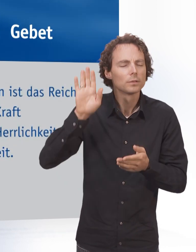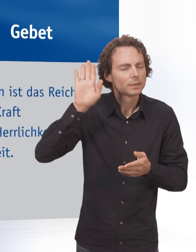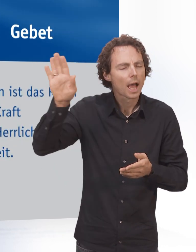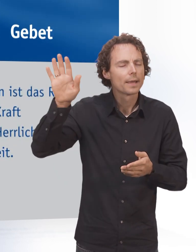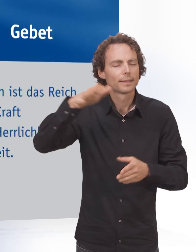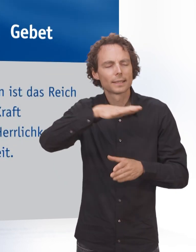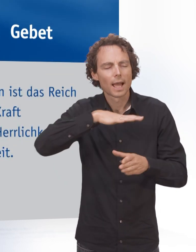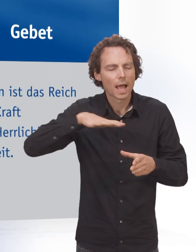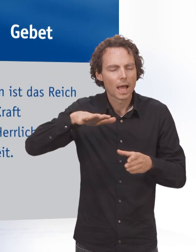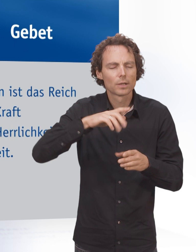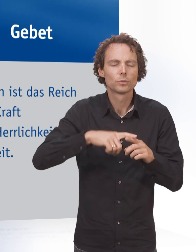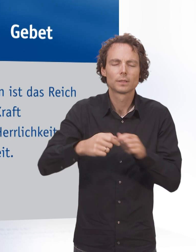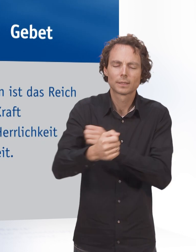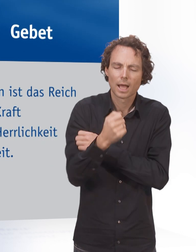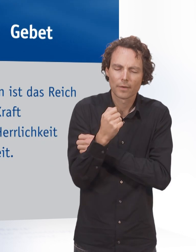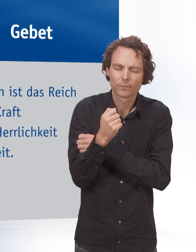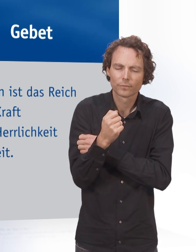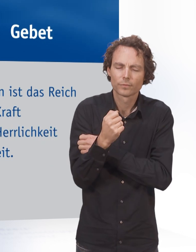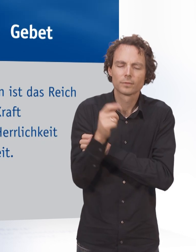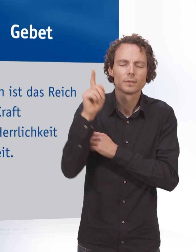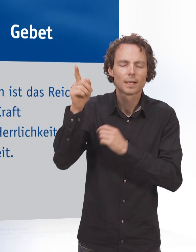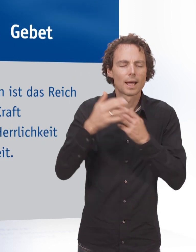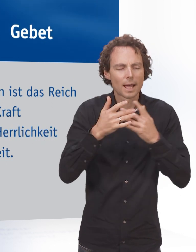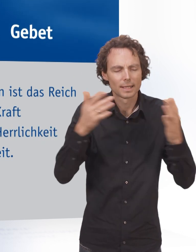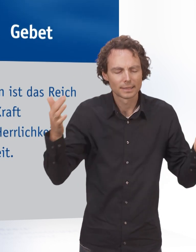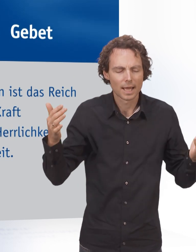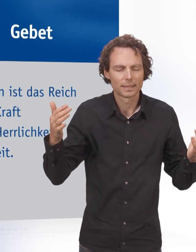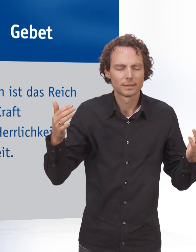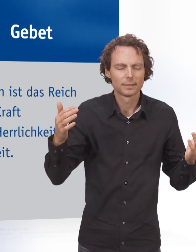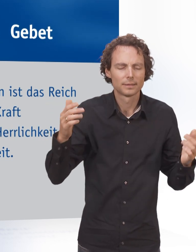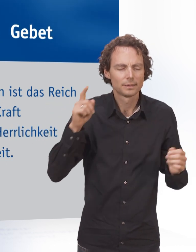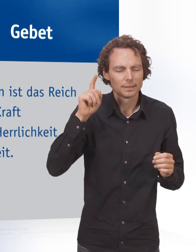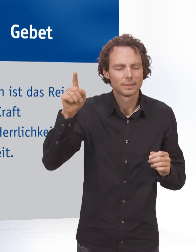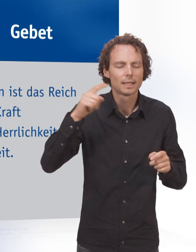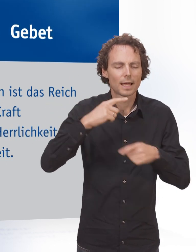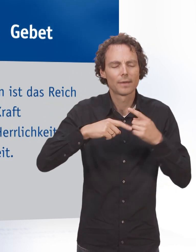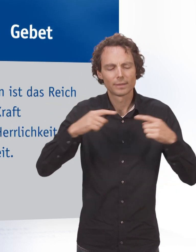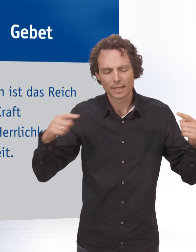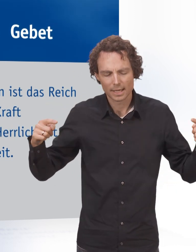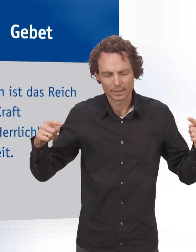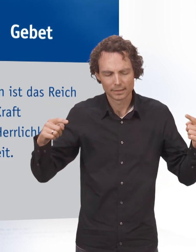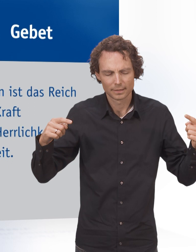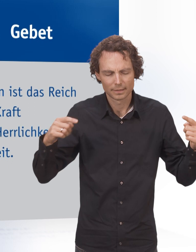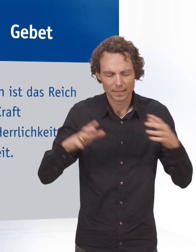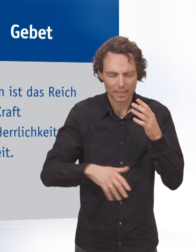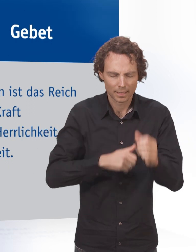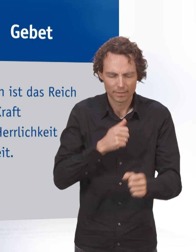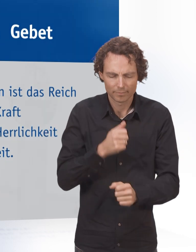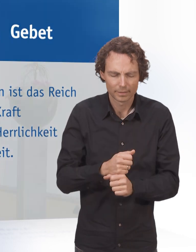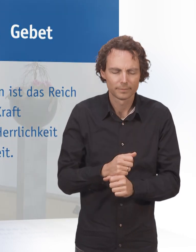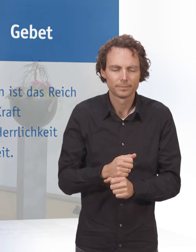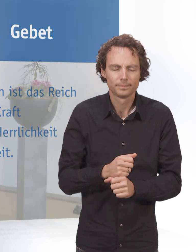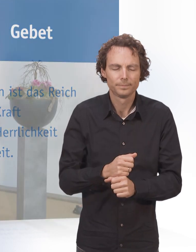ist das Reich und die Kraft und die Herrlichkeit in Ewigkeit. Amen.